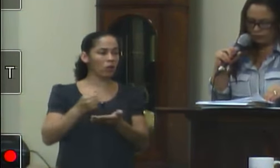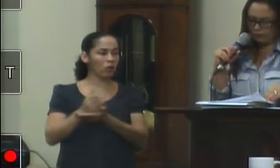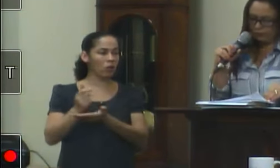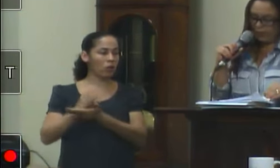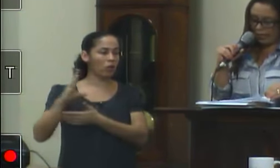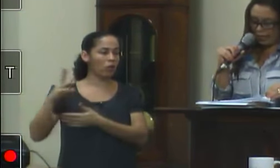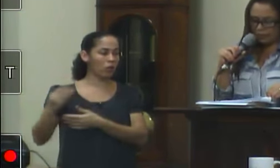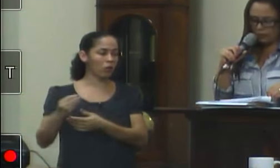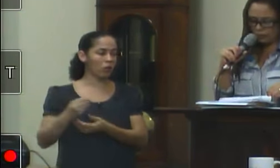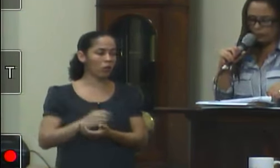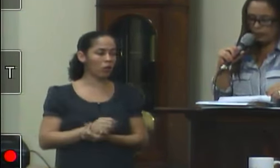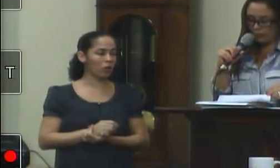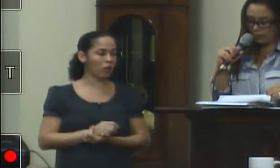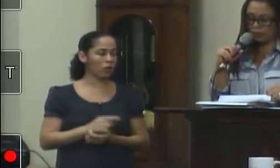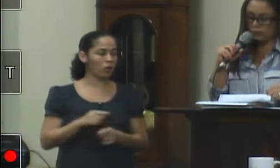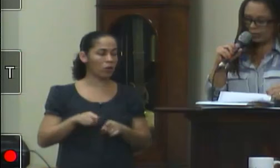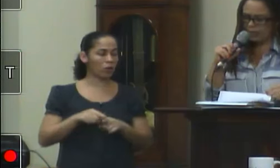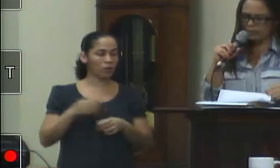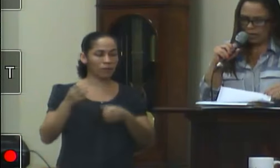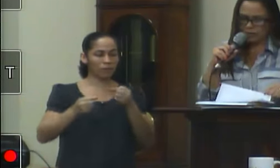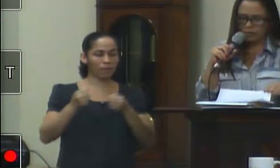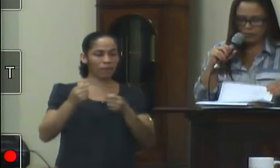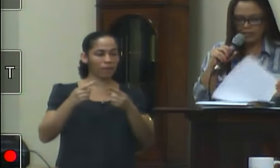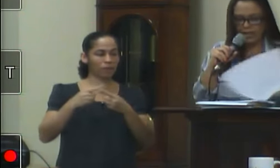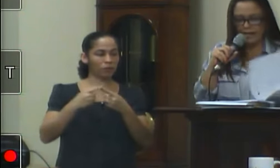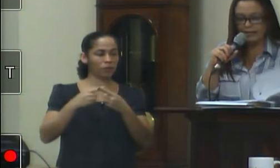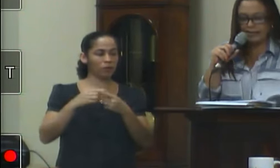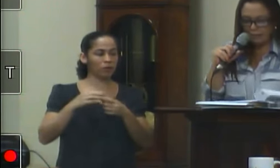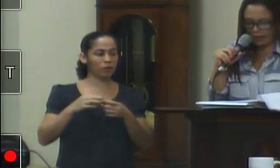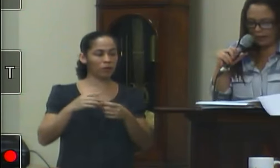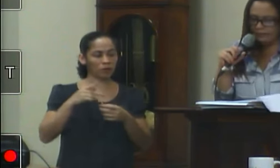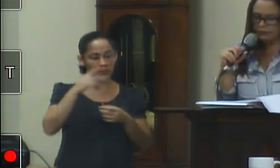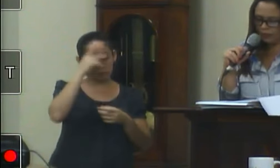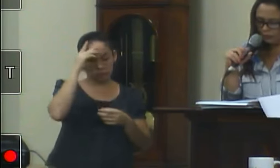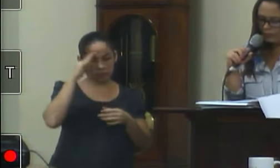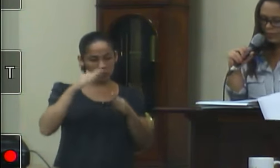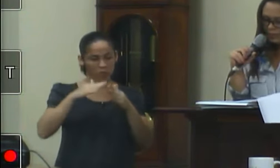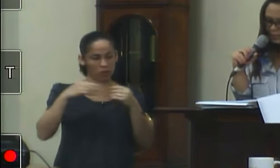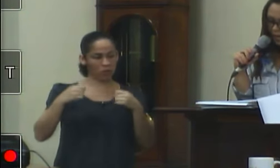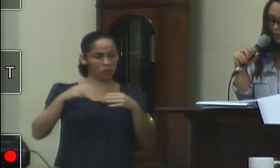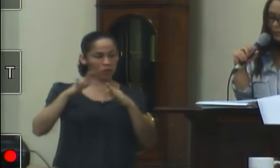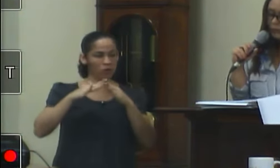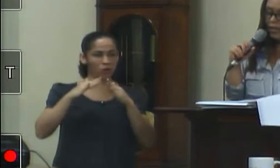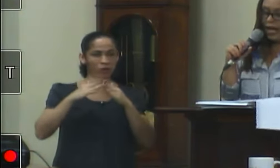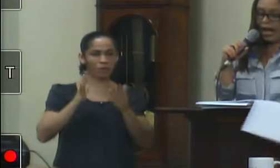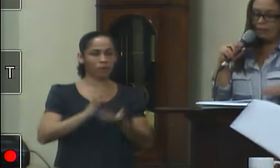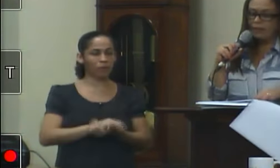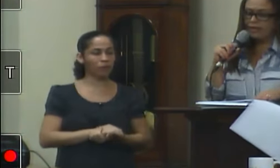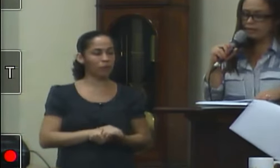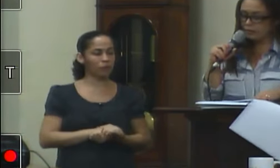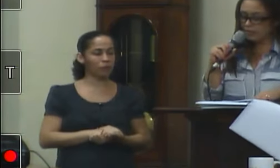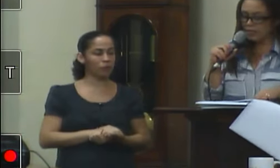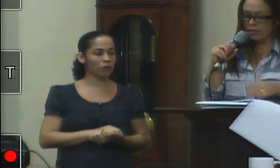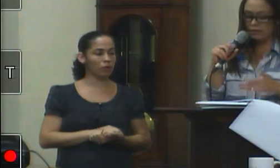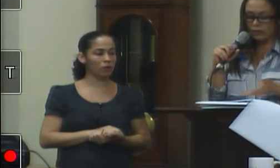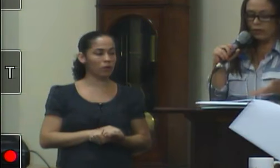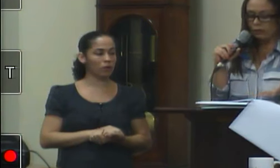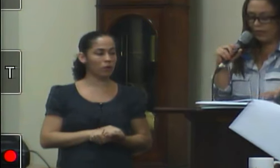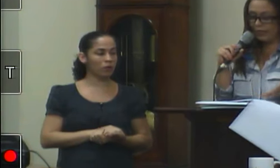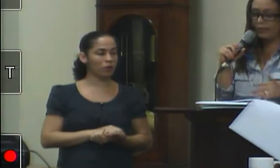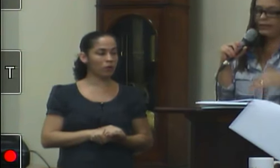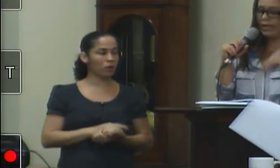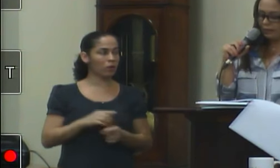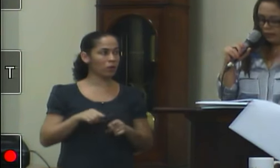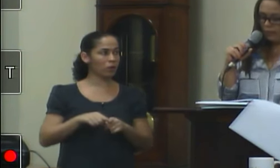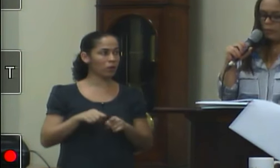registro. Leites e suplementos para mandados judiciais também já foi realizada. A primeira dos exames, que eu